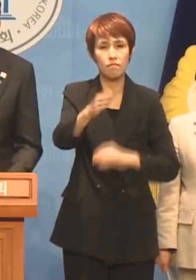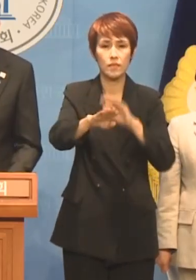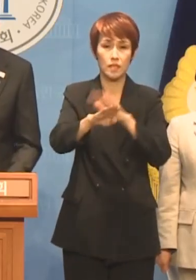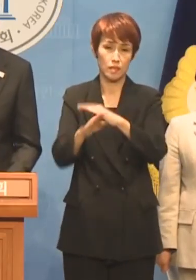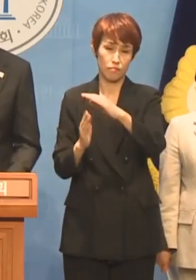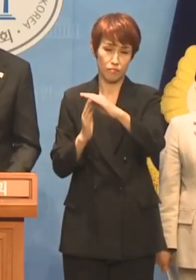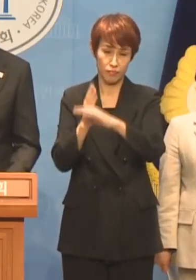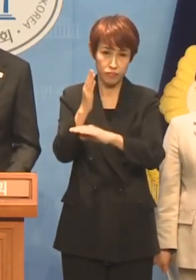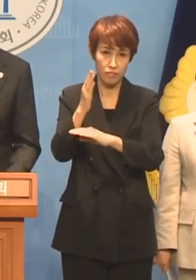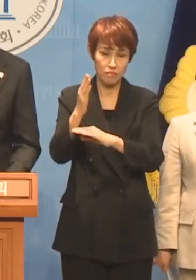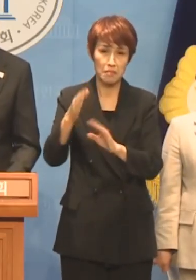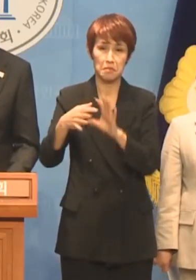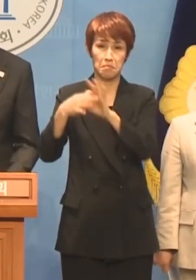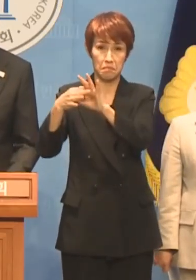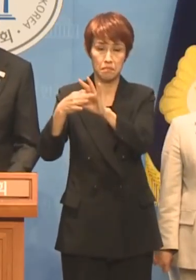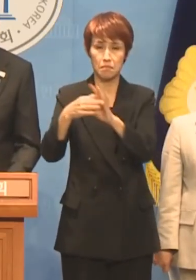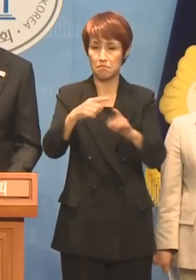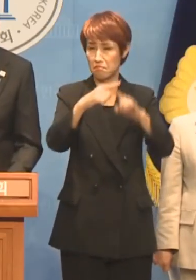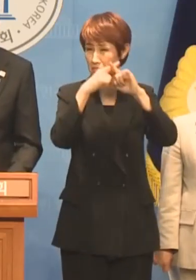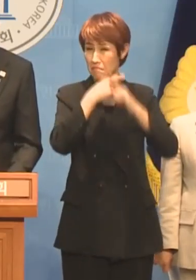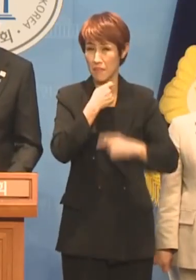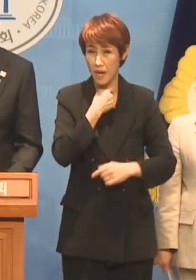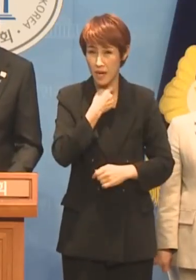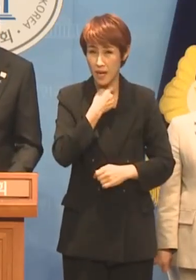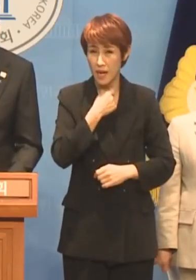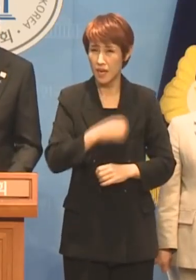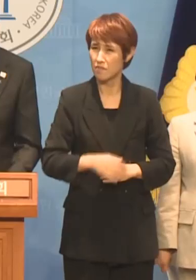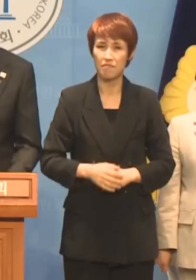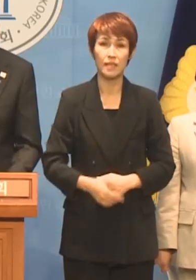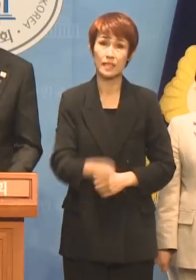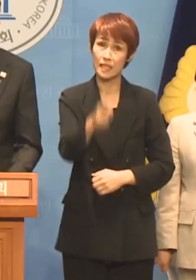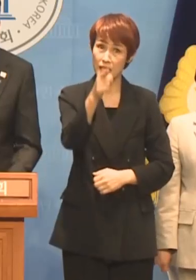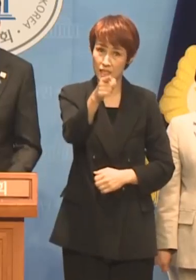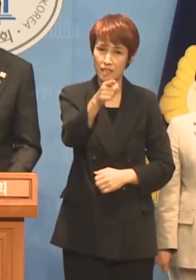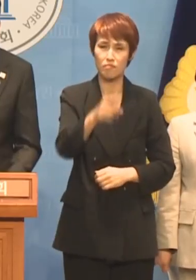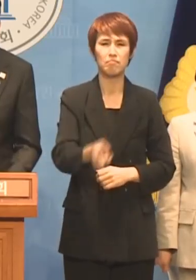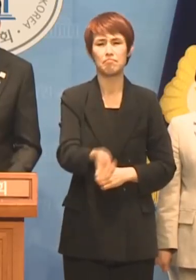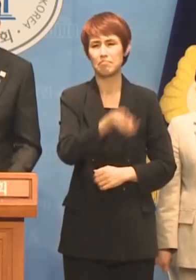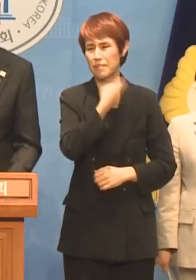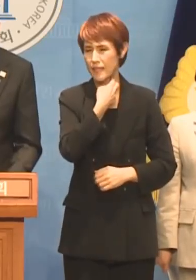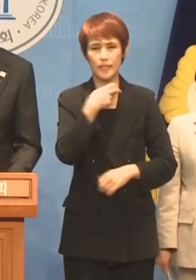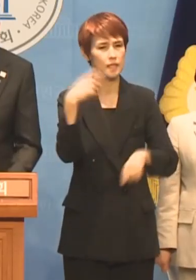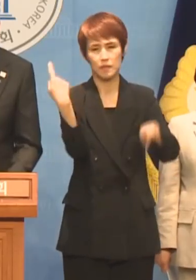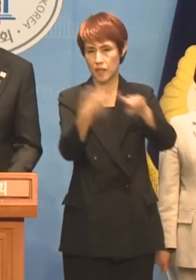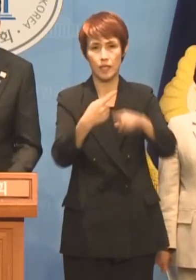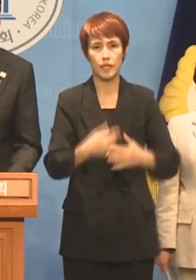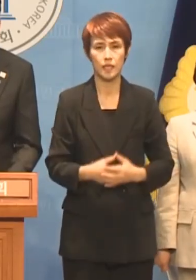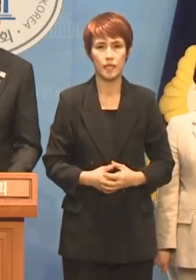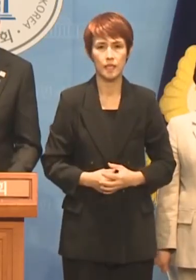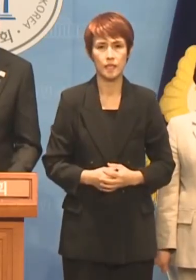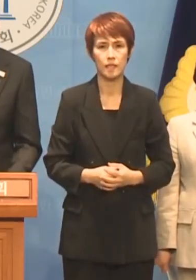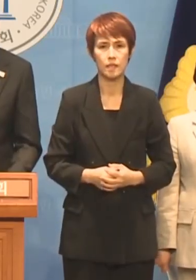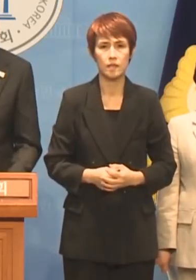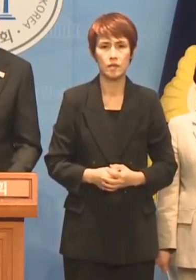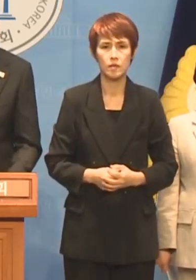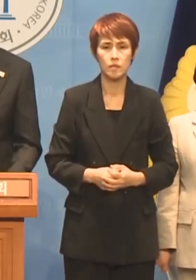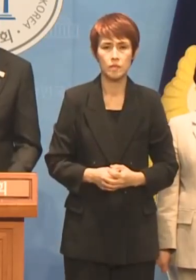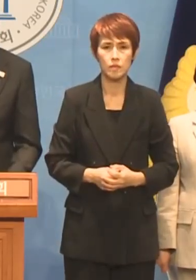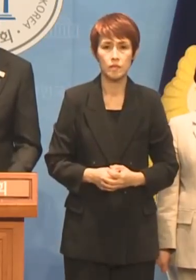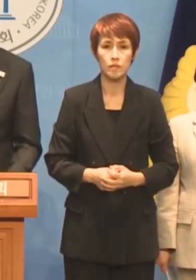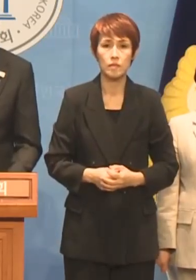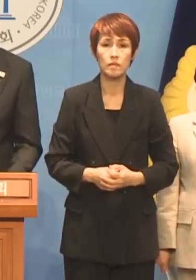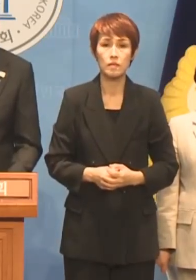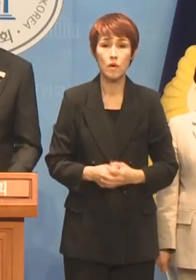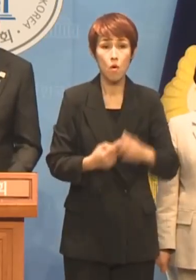순교자가 되려고 하는 듯합니다. 그래봐야 당신은 을사오적에 맞먹는 값진 오적이 될 뿐입니다.